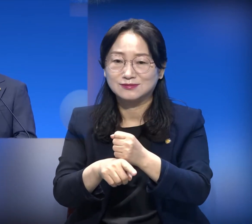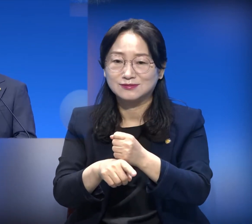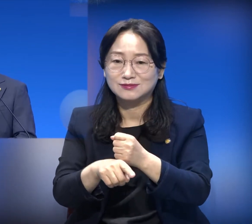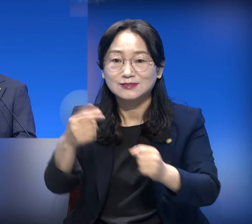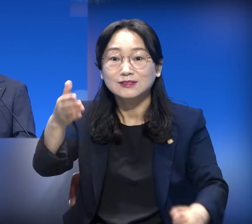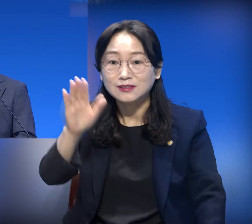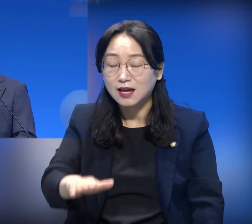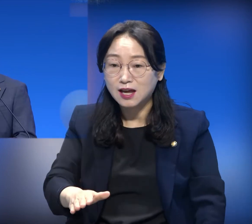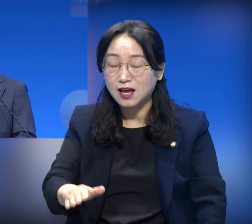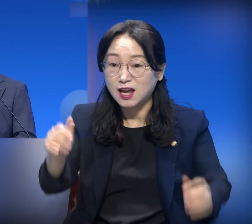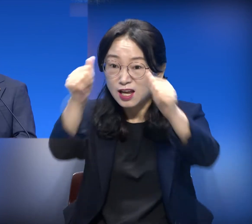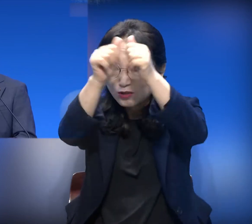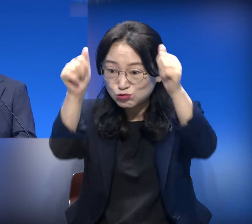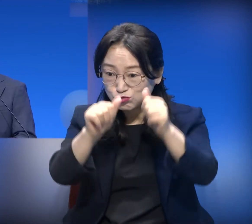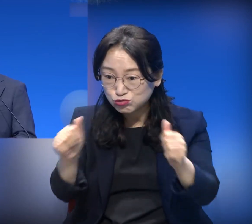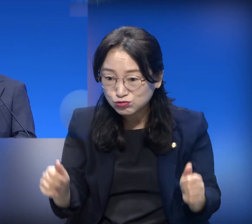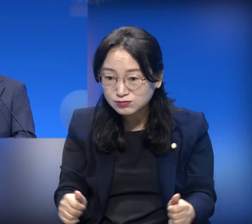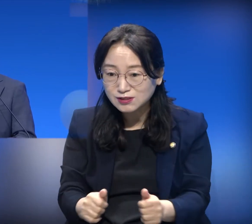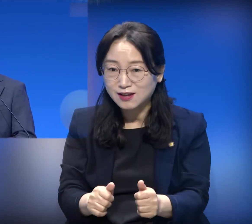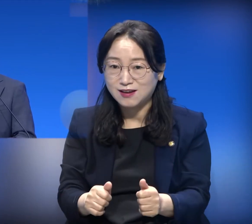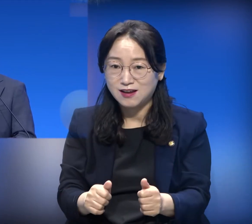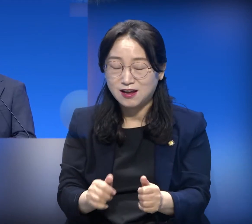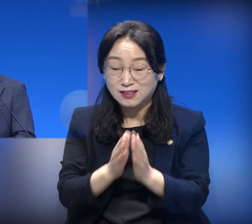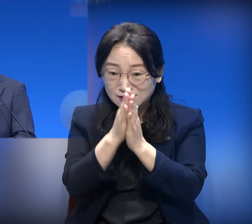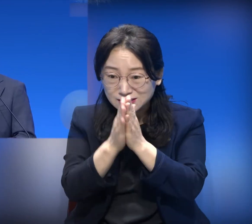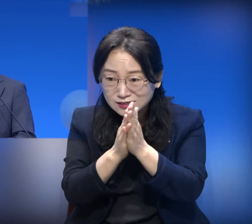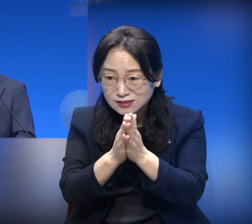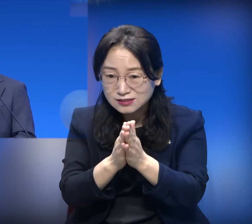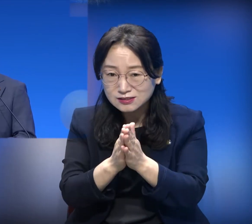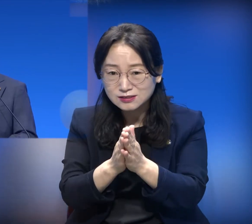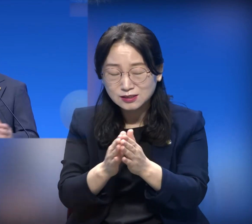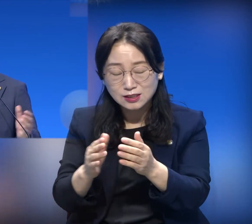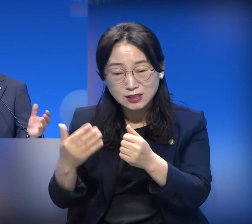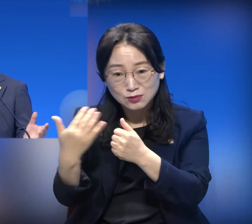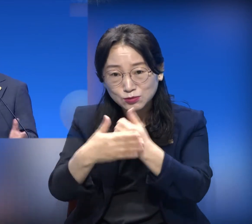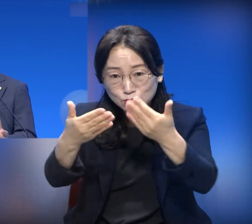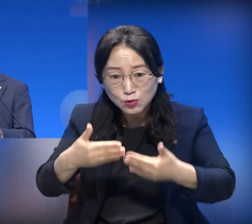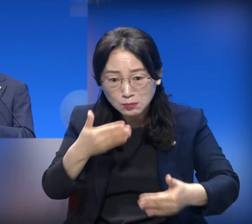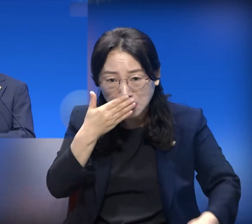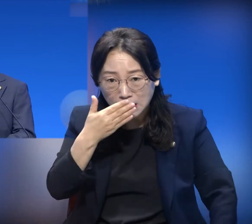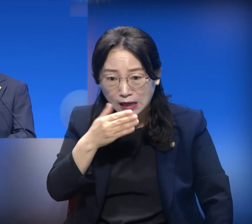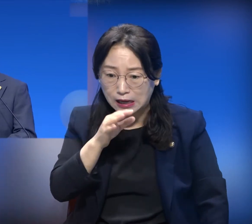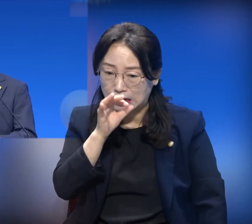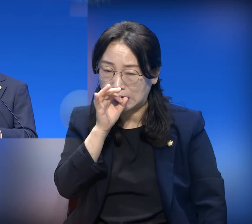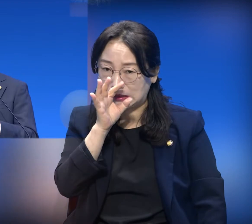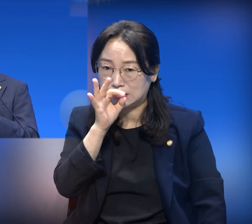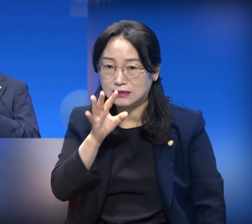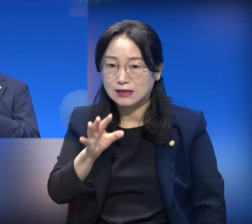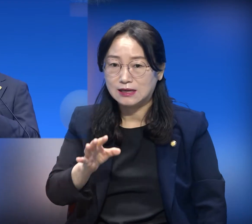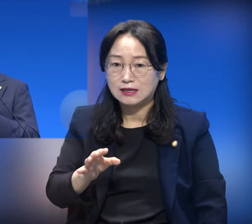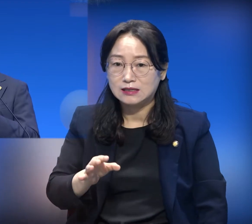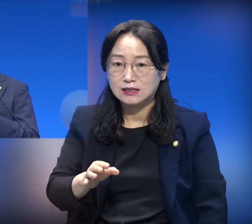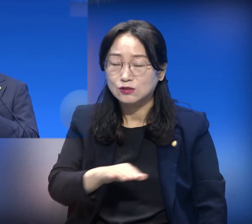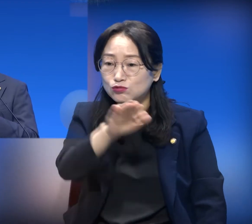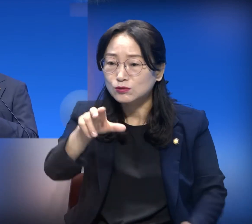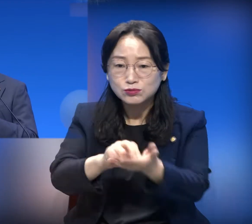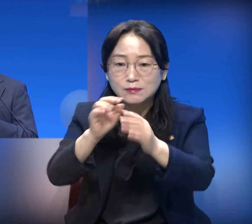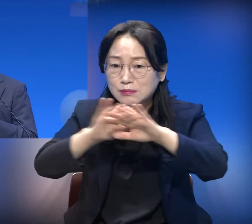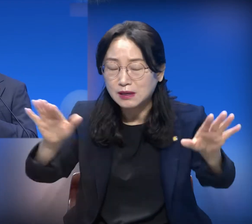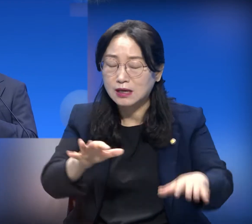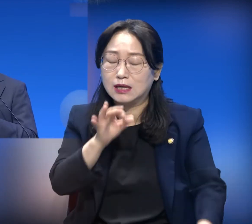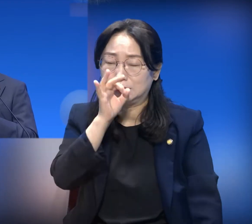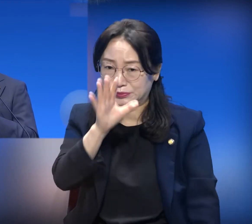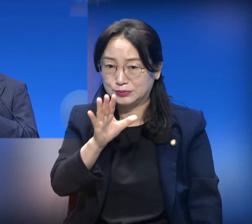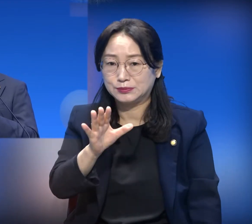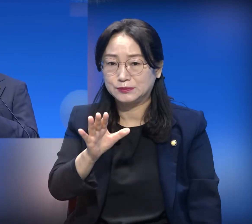그러나 그 우상들이 잠시 우리에게 위로를 줄 수 있을지 몰라도 인간이 만든 우상이 절대로 우리의 문제를 해결해 주지도